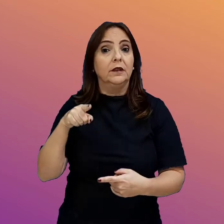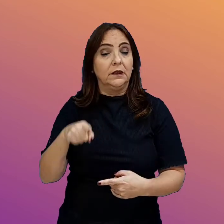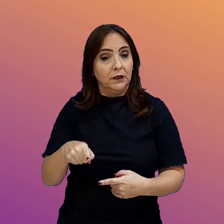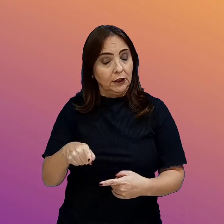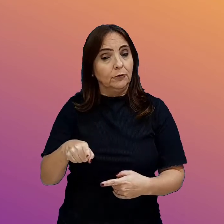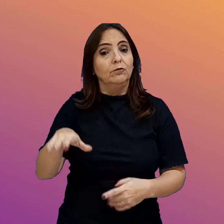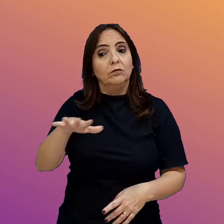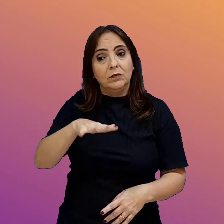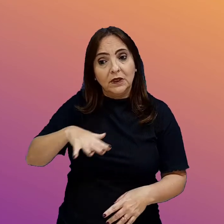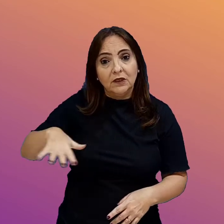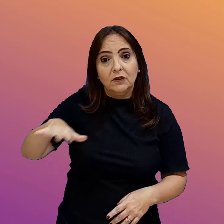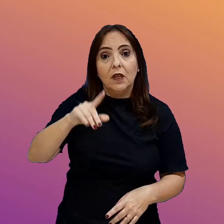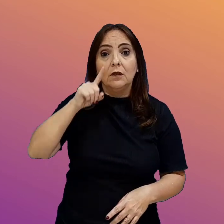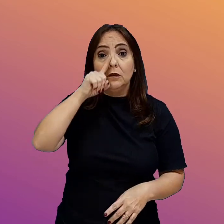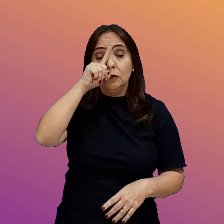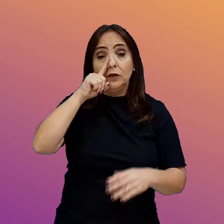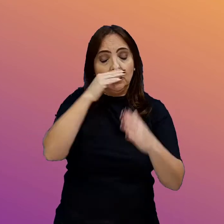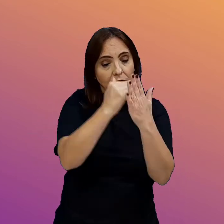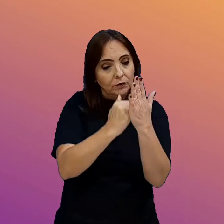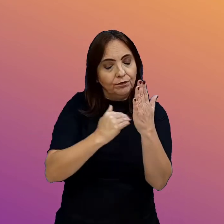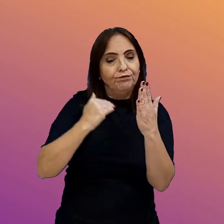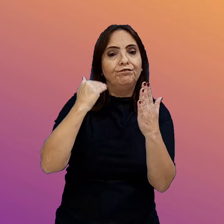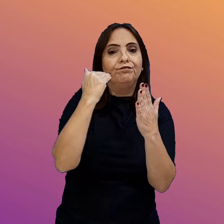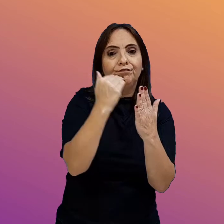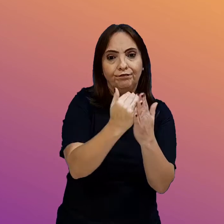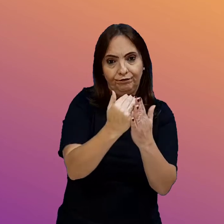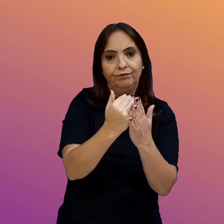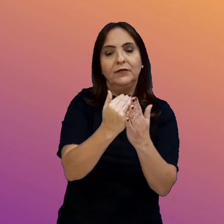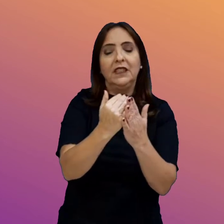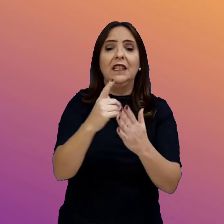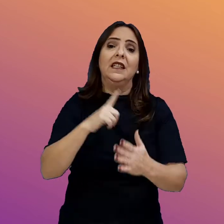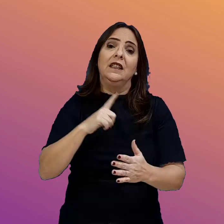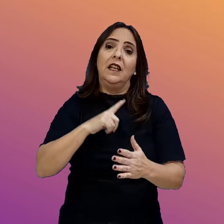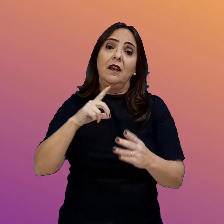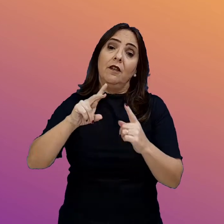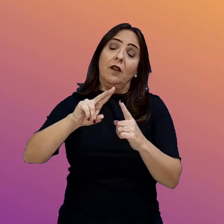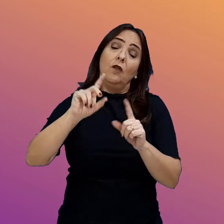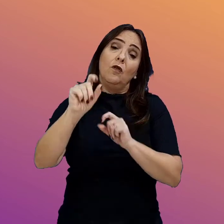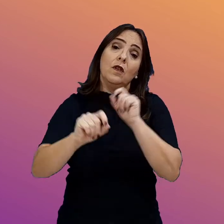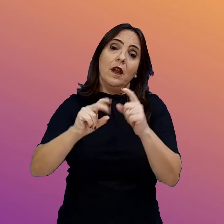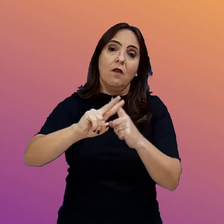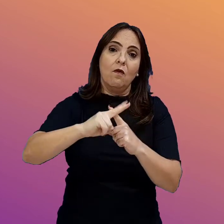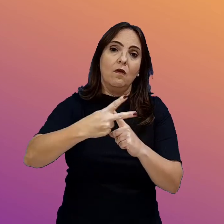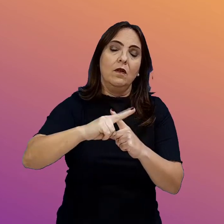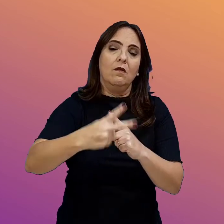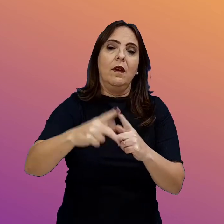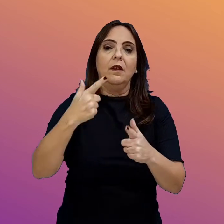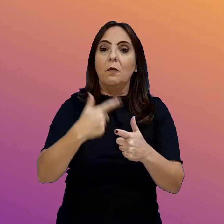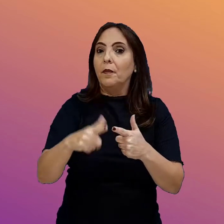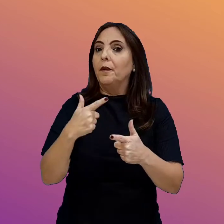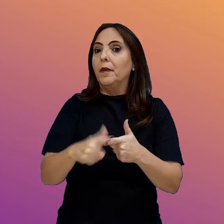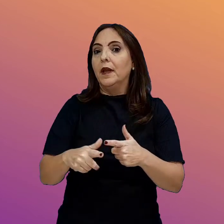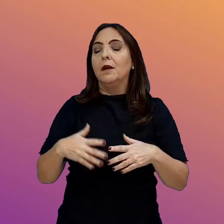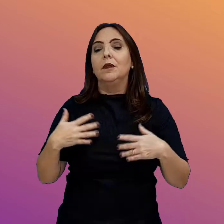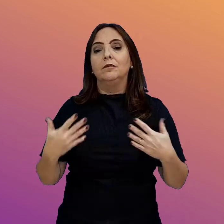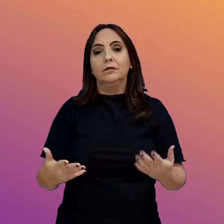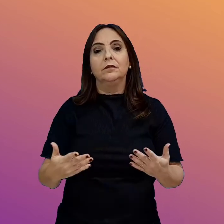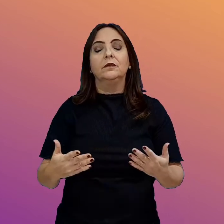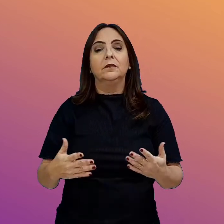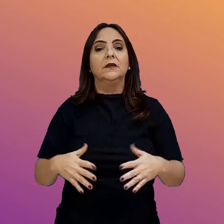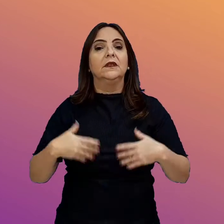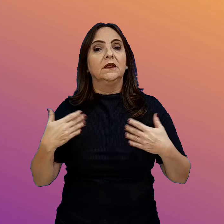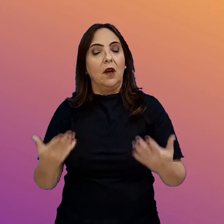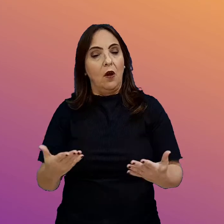situação de um risco mais elevado e acabou tendo um problema de verdade, né? Acabou tendo um problema de fato. Então, a gestão